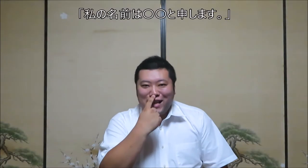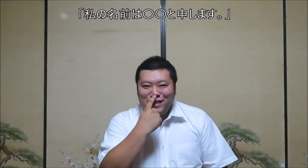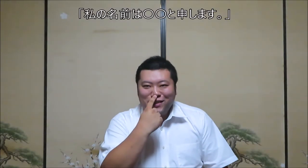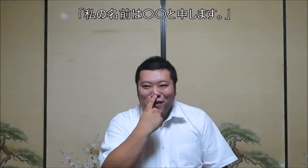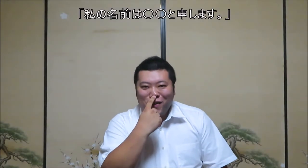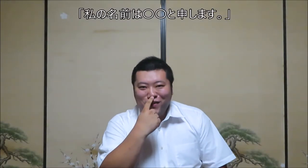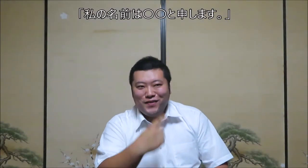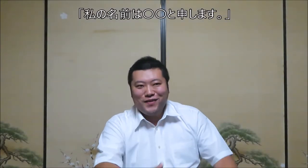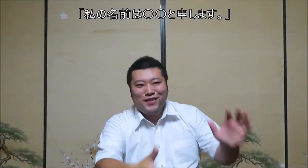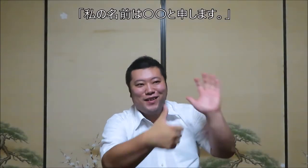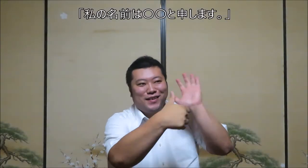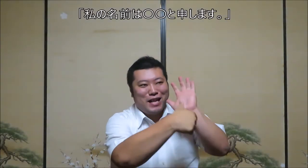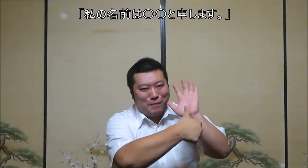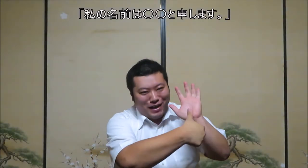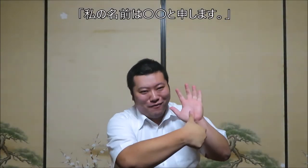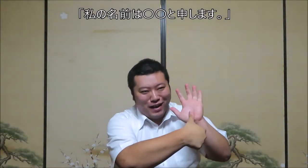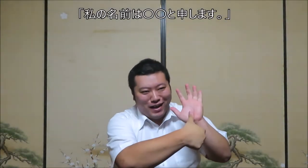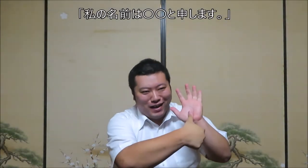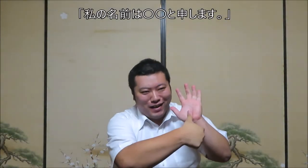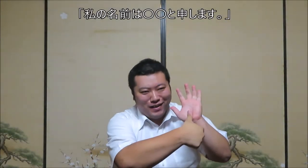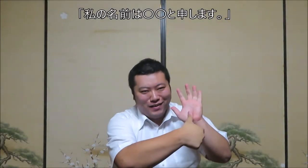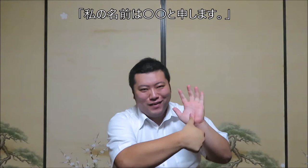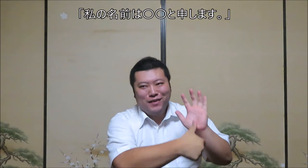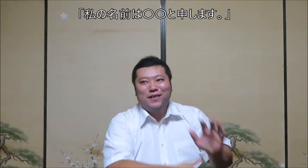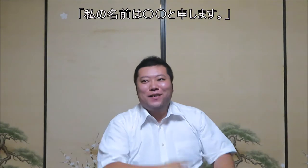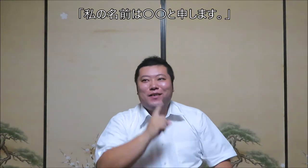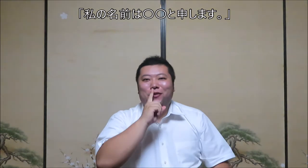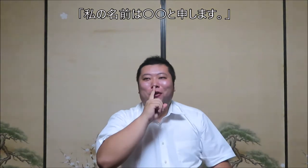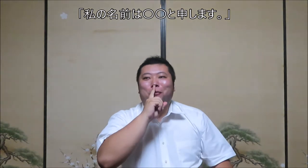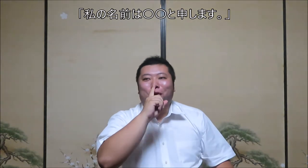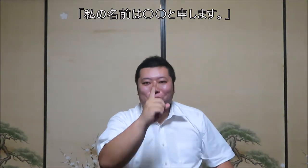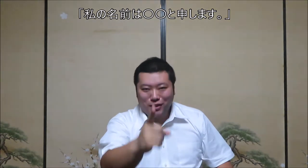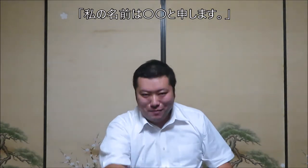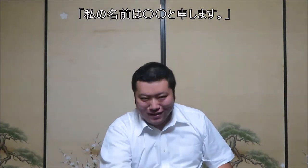私の名前はと申します。